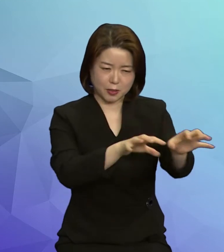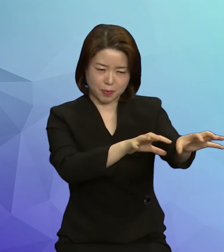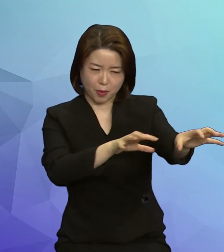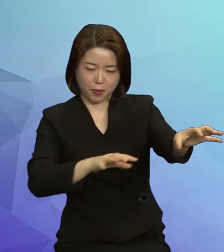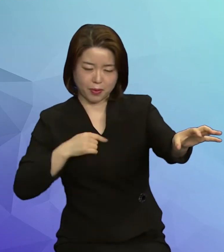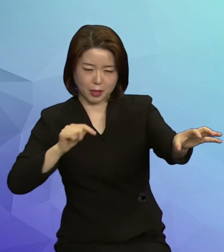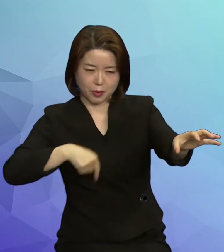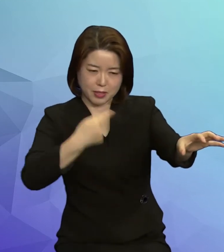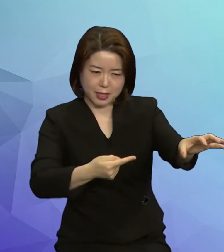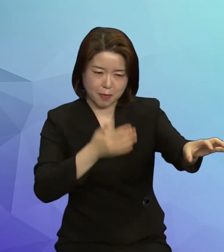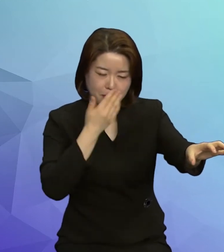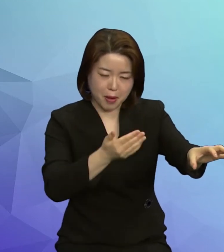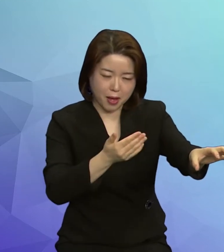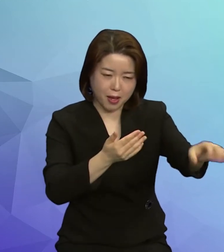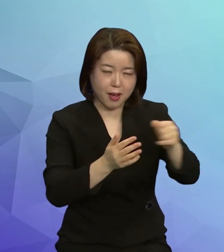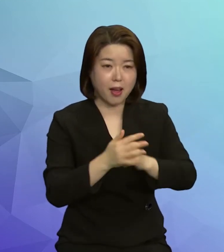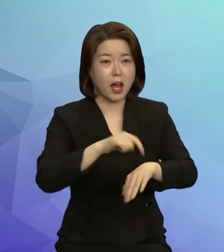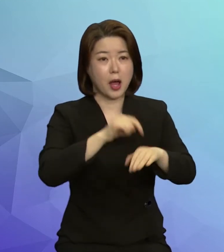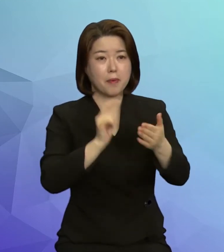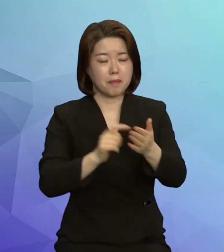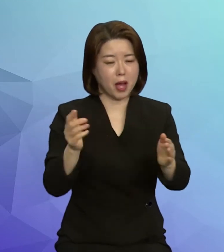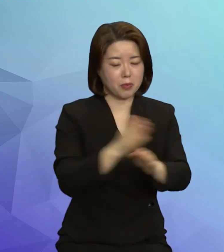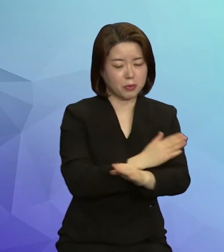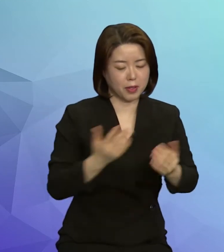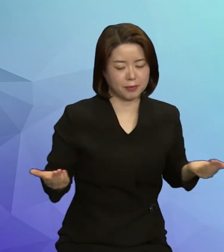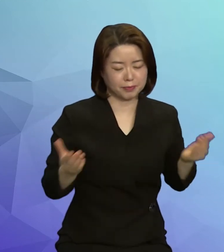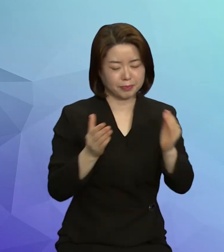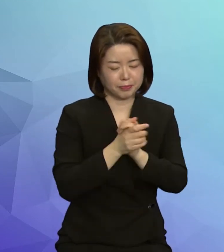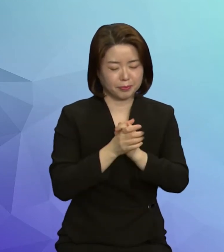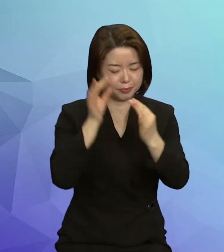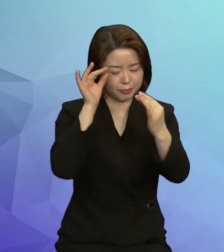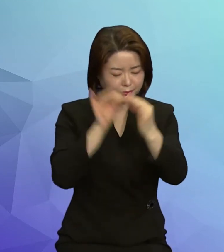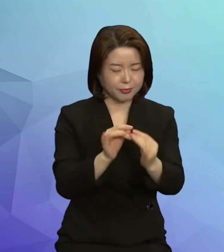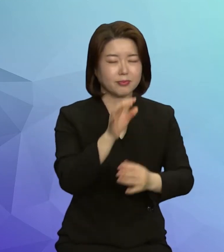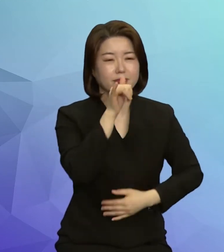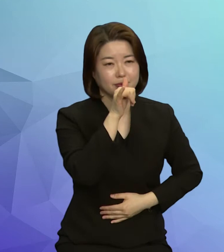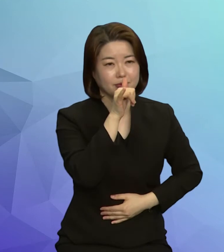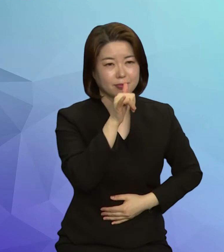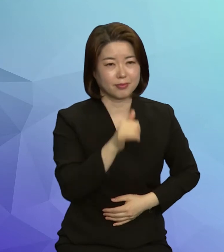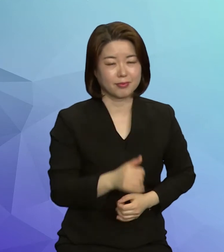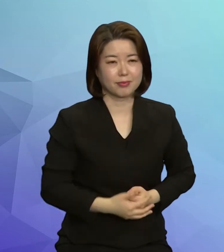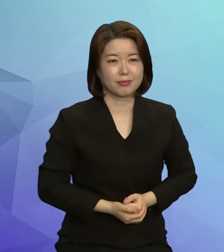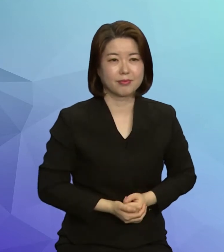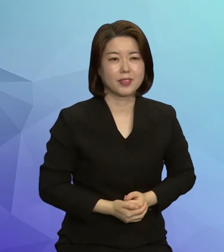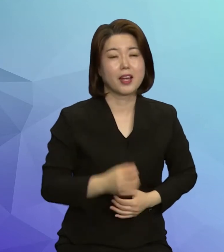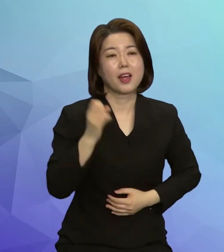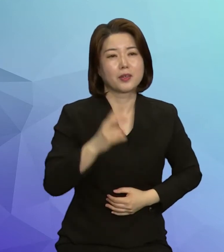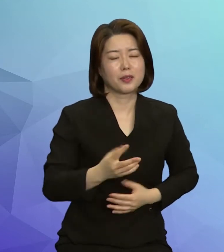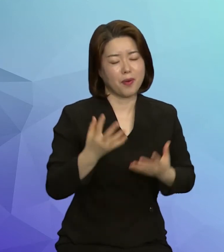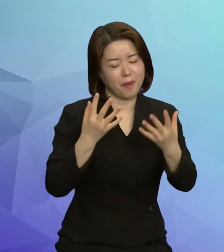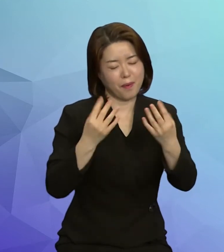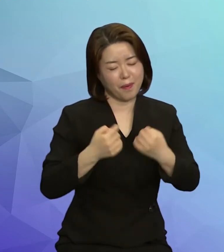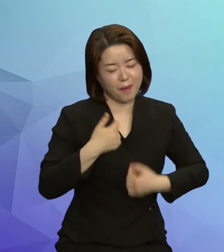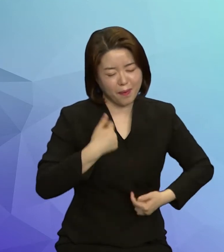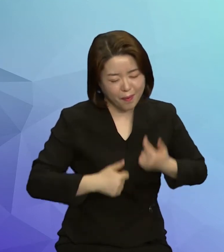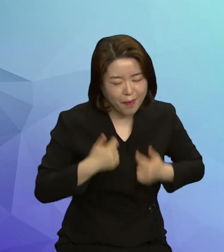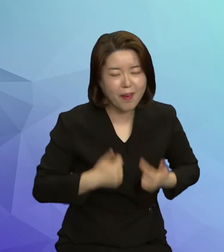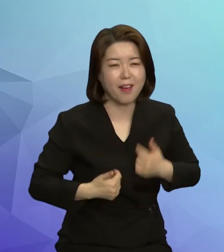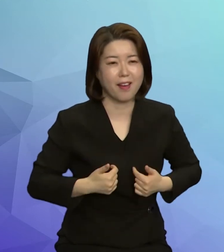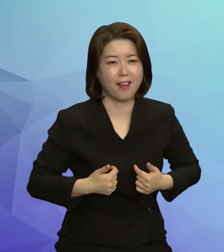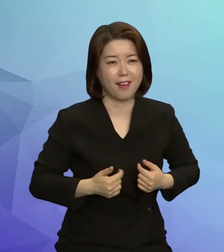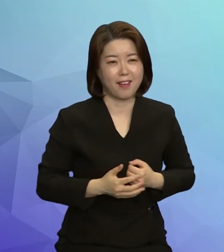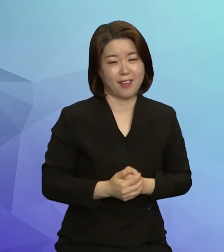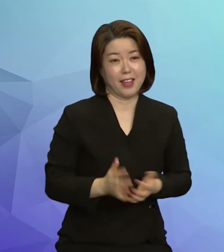참여한 자인가? 마음으로부터 아멘 하고 동의가 됐어요. 그리고 얼마나